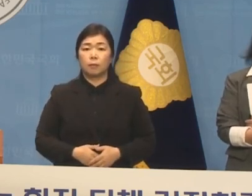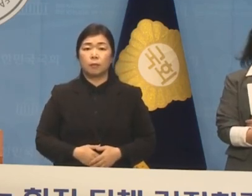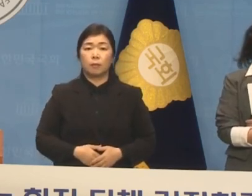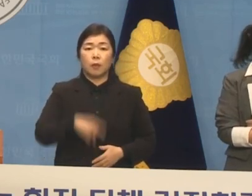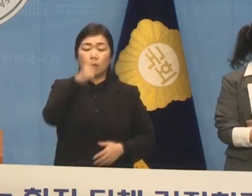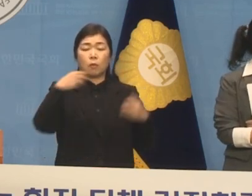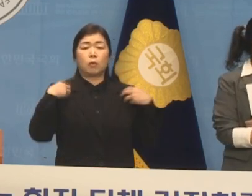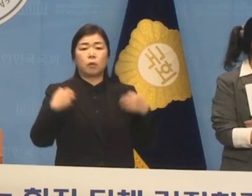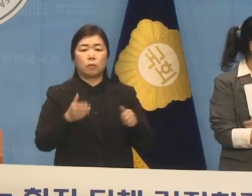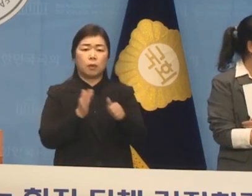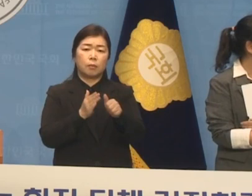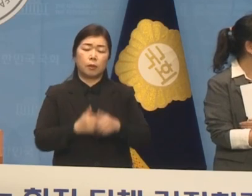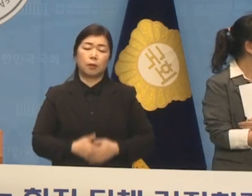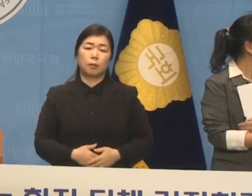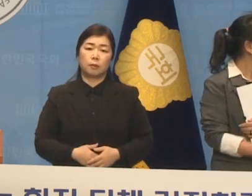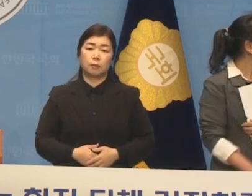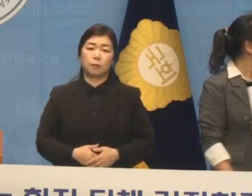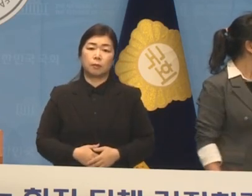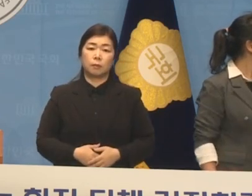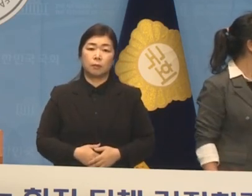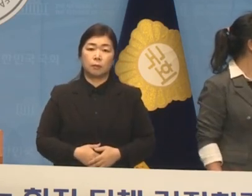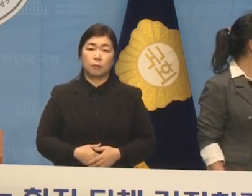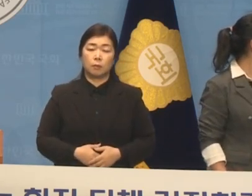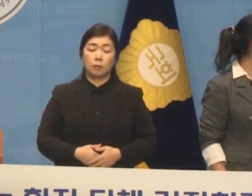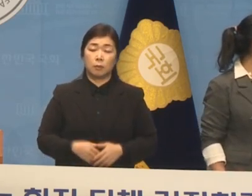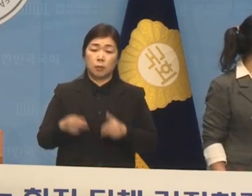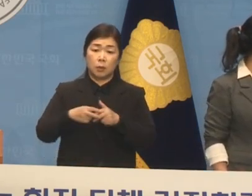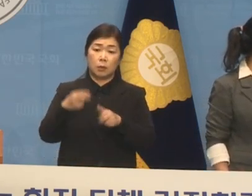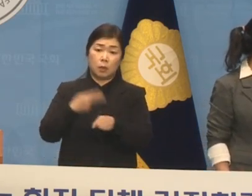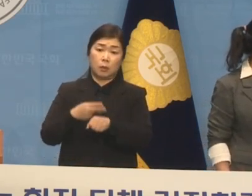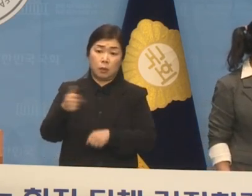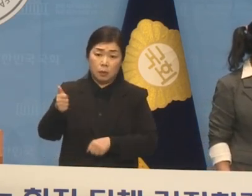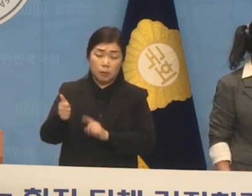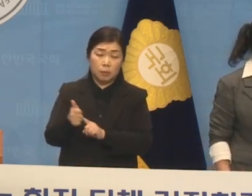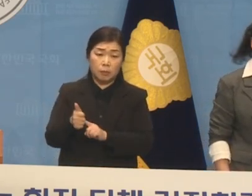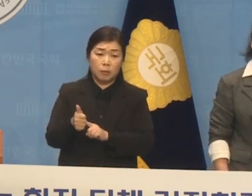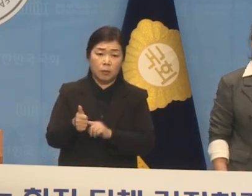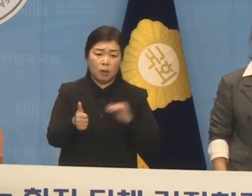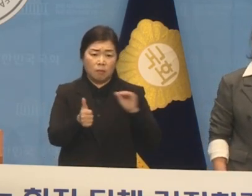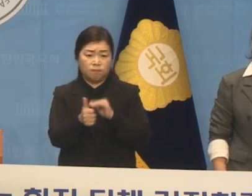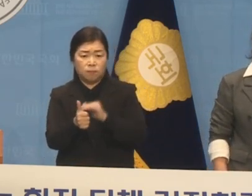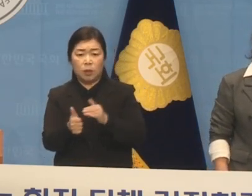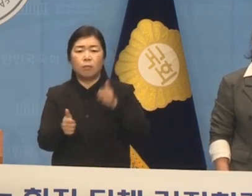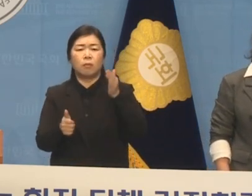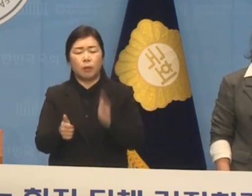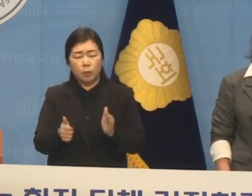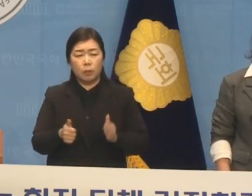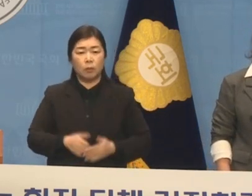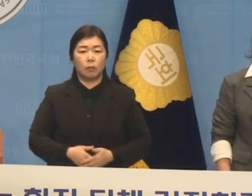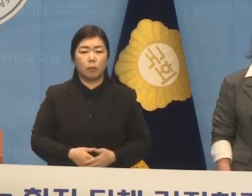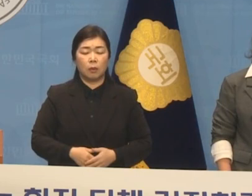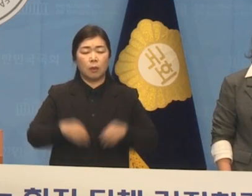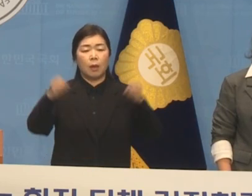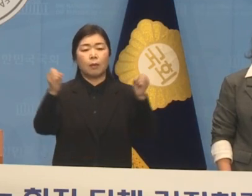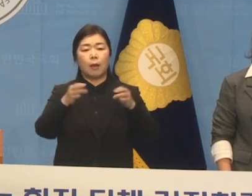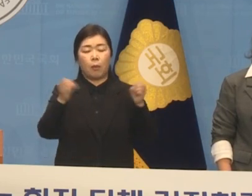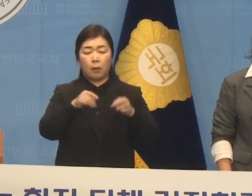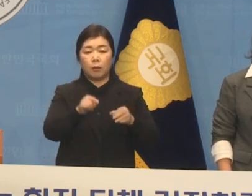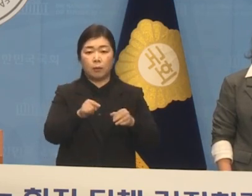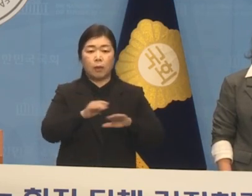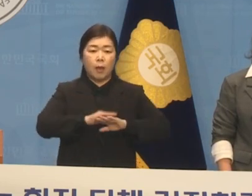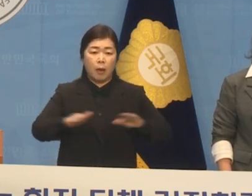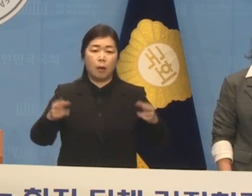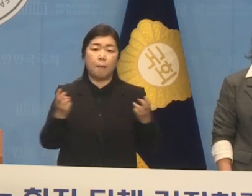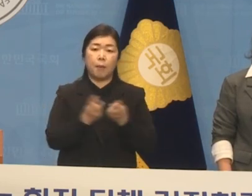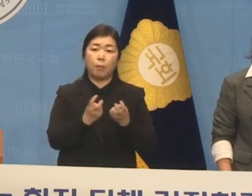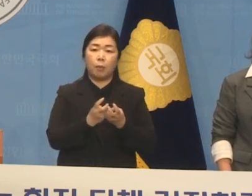정부에게도 요구합니다. 정부가 의사들을 벼랑 끝으로 내몰지 말고 대화를 통해서